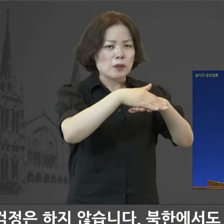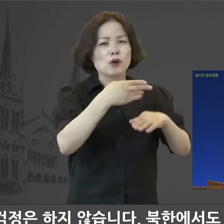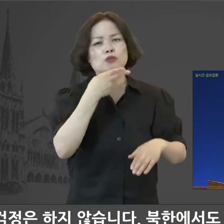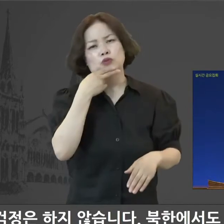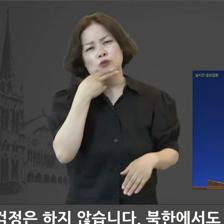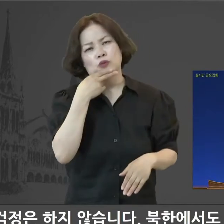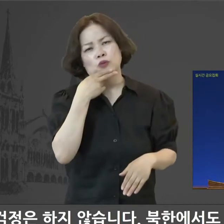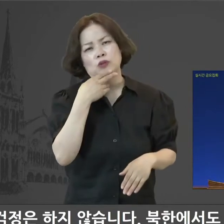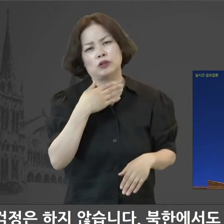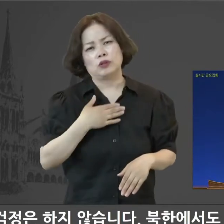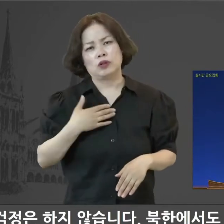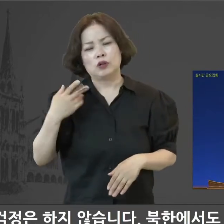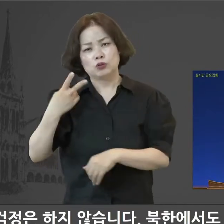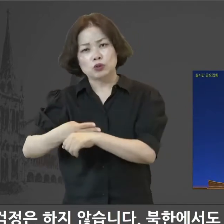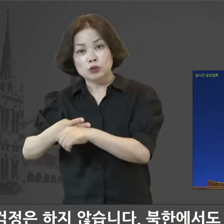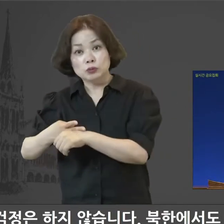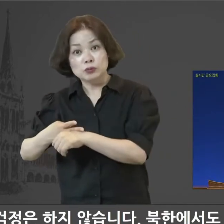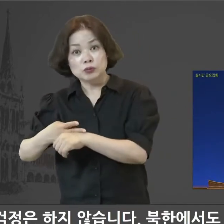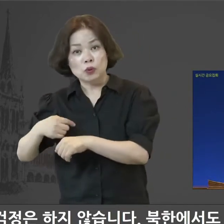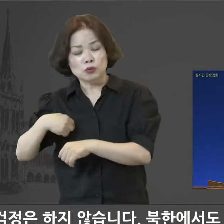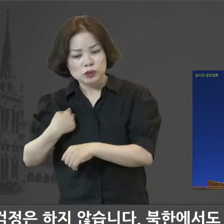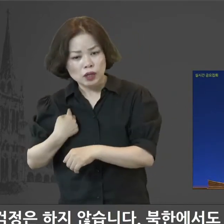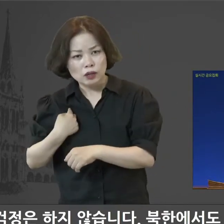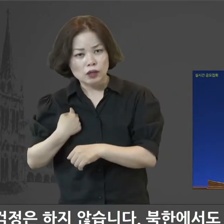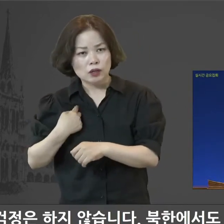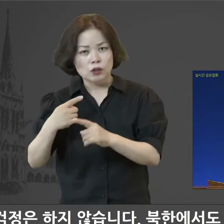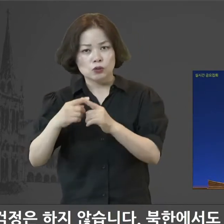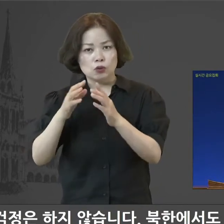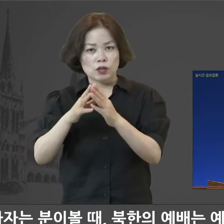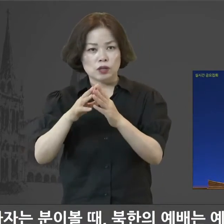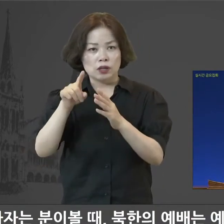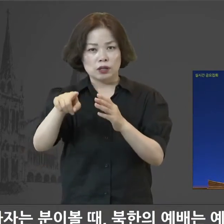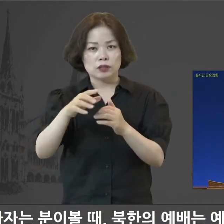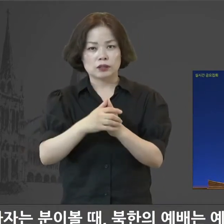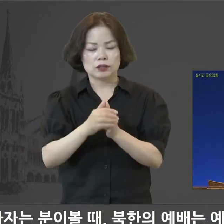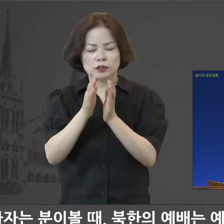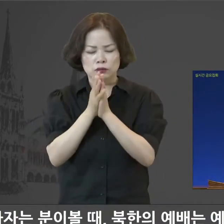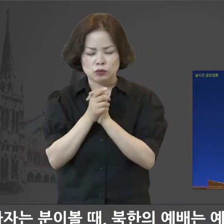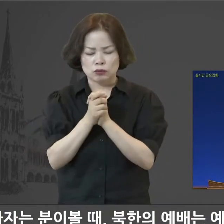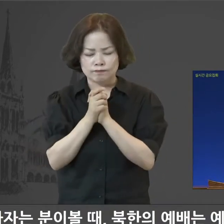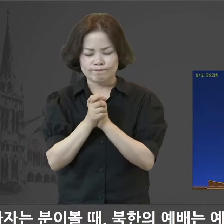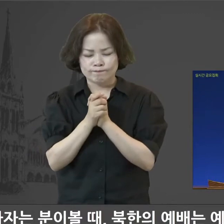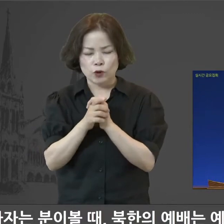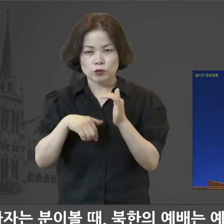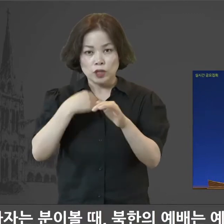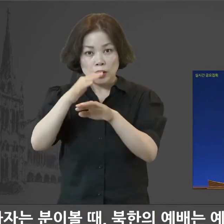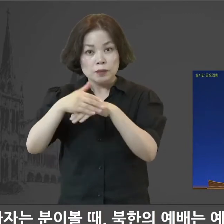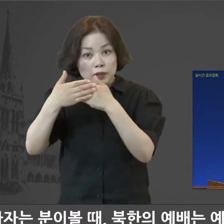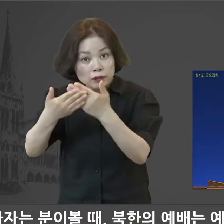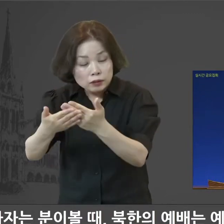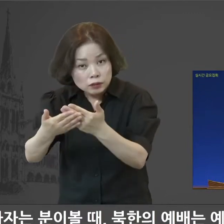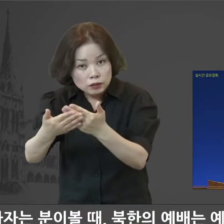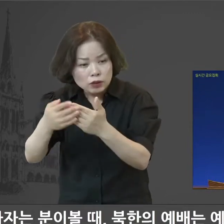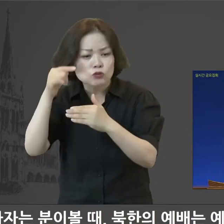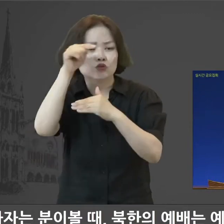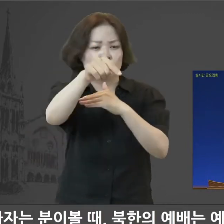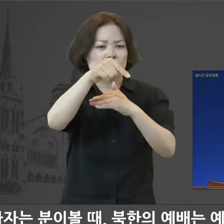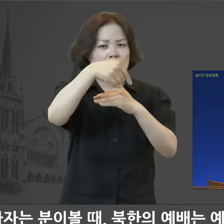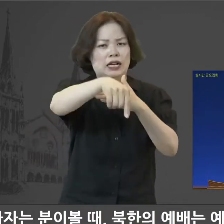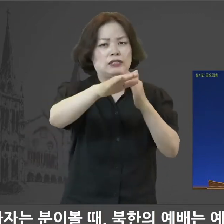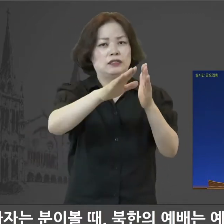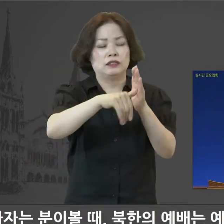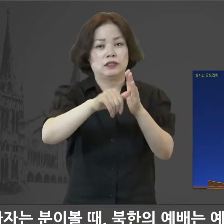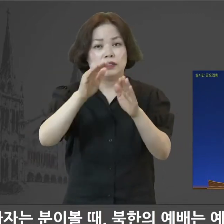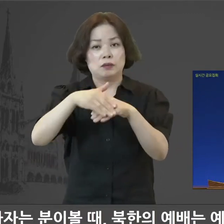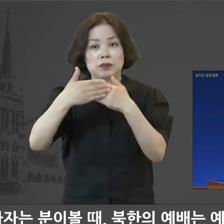혼자 교회 그 클릭해가지고 기도하고 예배 드린 적 있는데, 출장길에는. 그럼 저도 예배를 안 드린